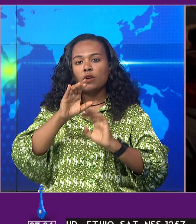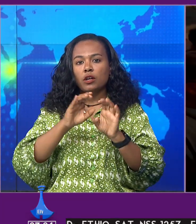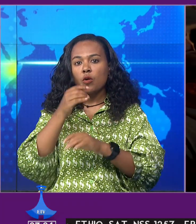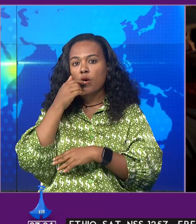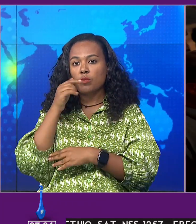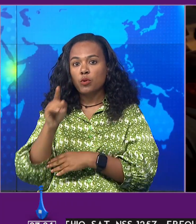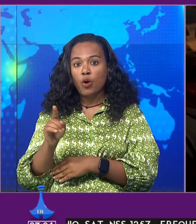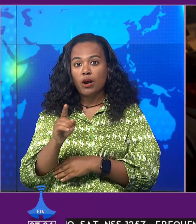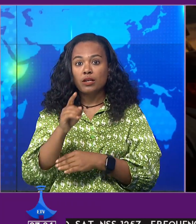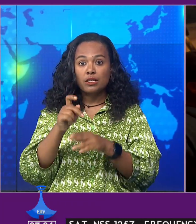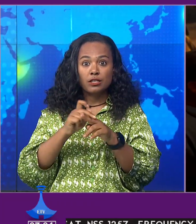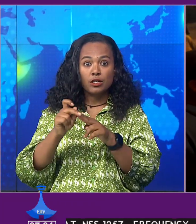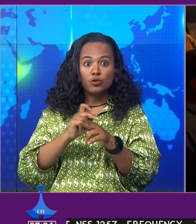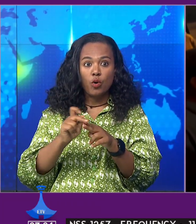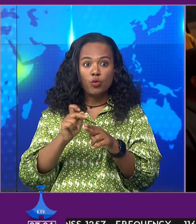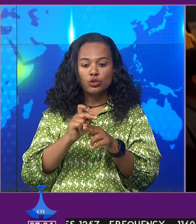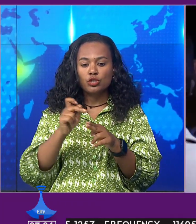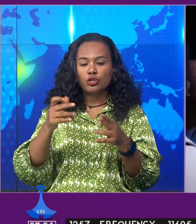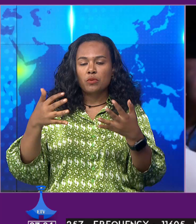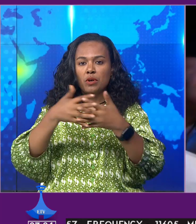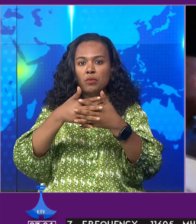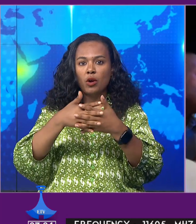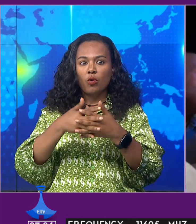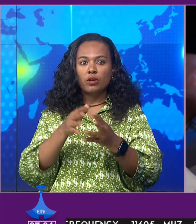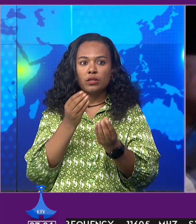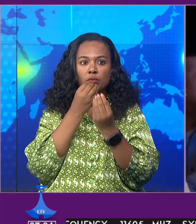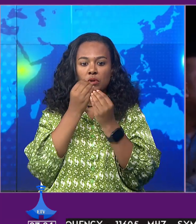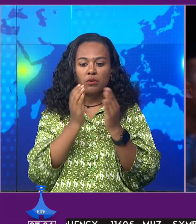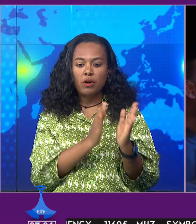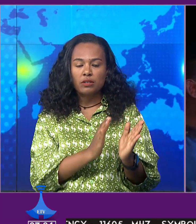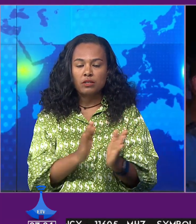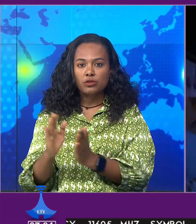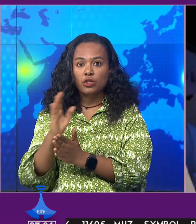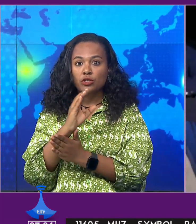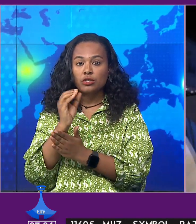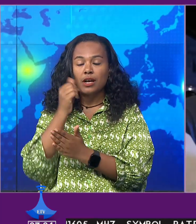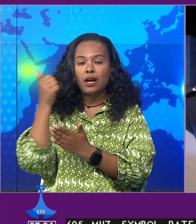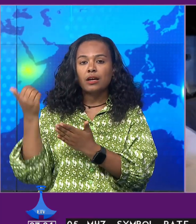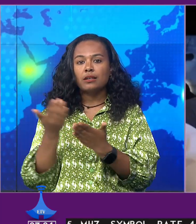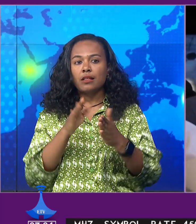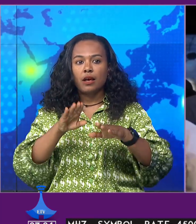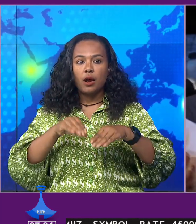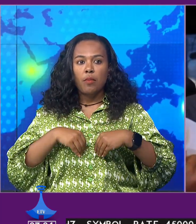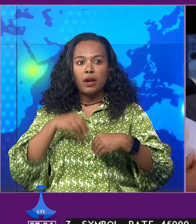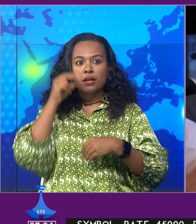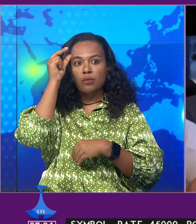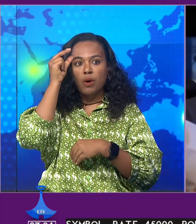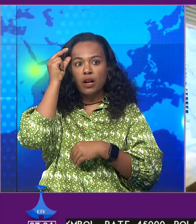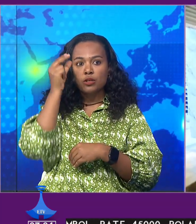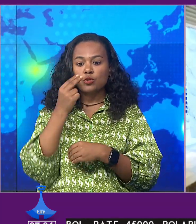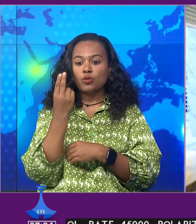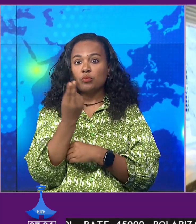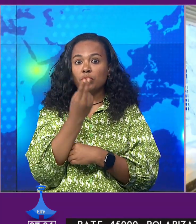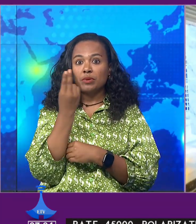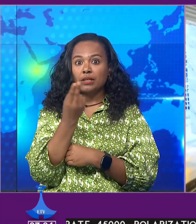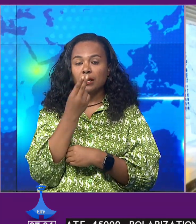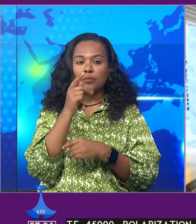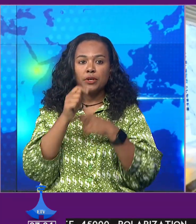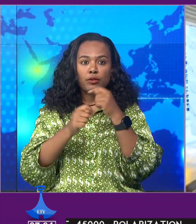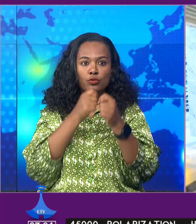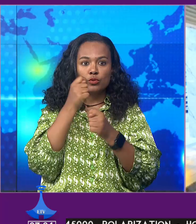ብለዋል። የድሬዳዋዎች ህብረ ብሔራዊነት፣ የምግብ አዘገጃጀትና እንግዳ ተቀባይነት ባህላቸውን በመጠቀም